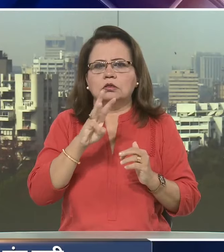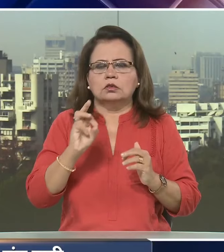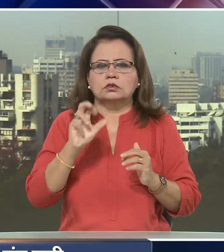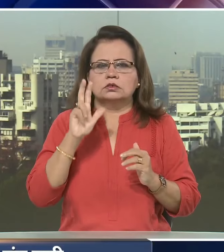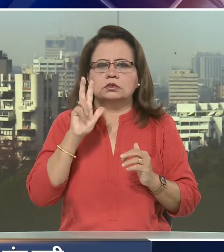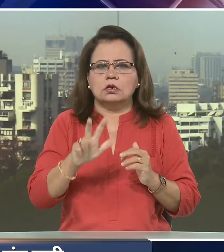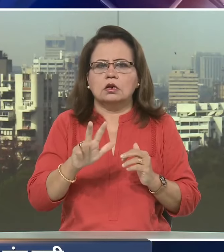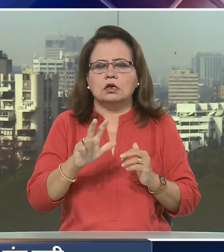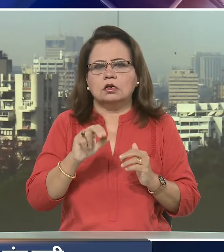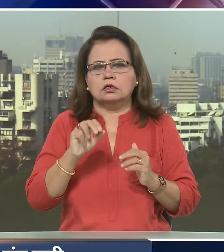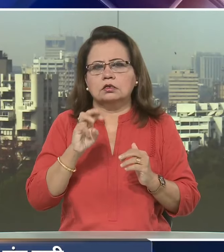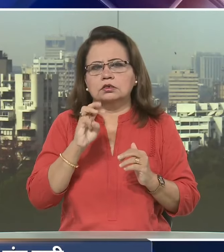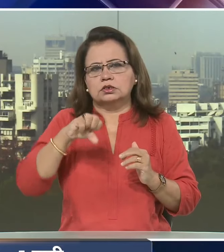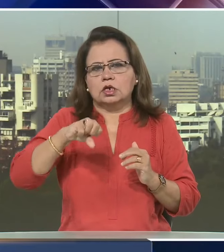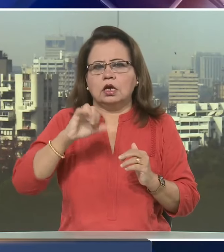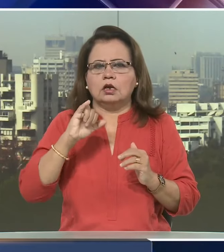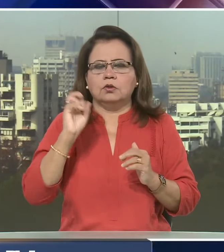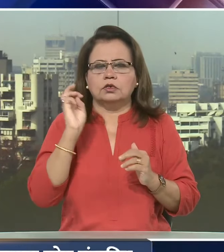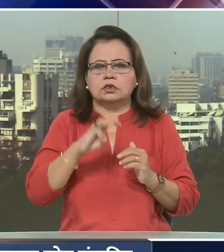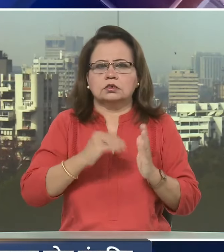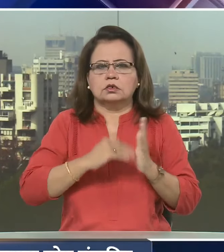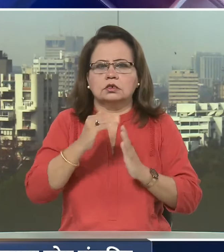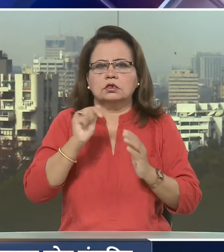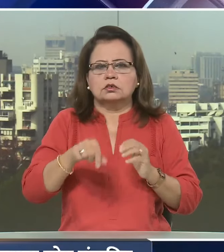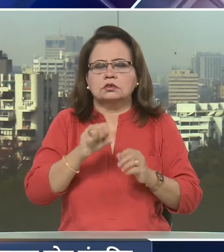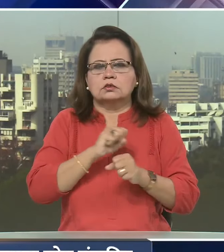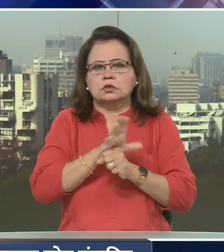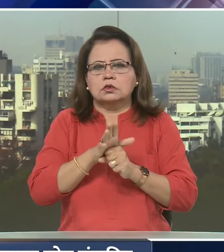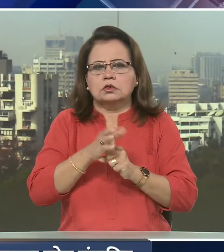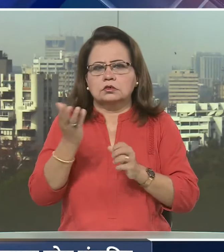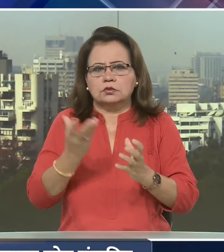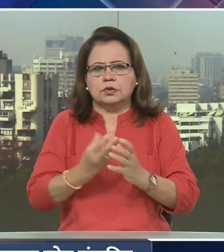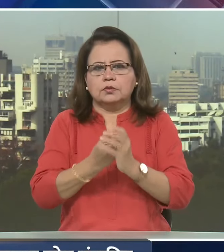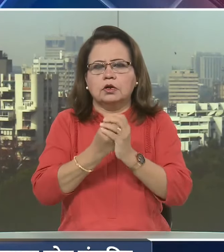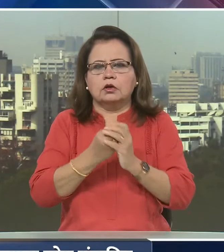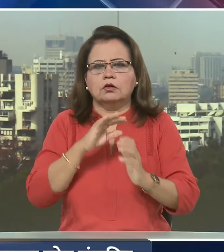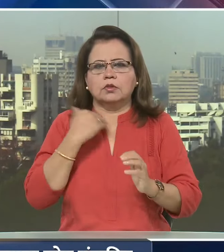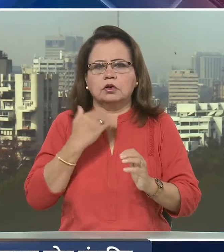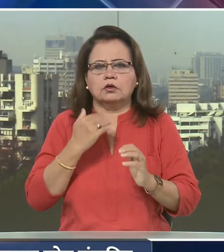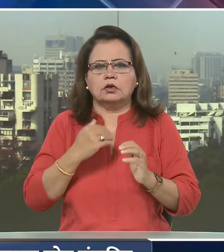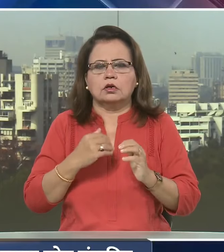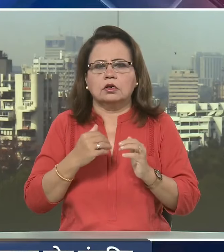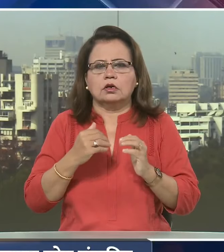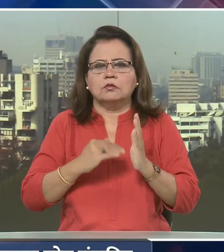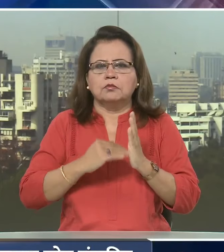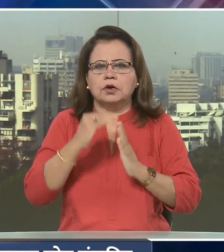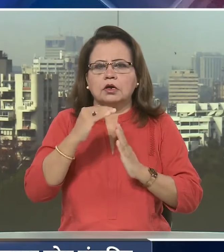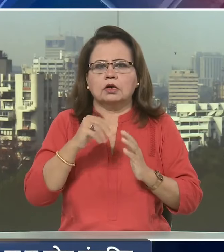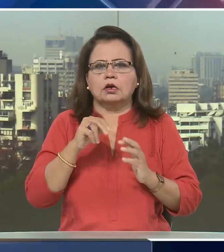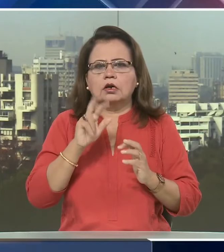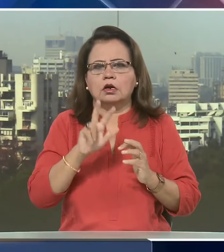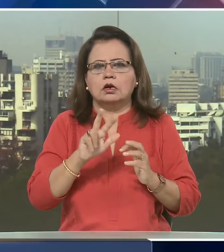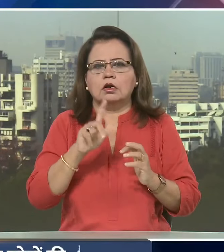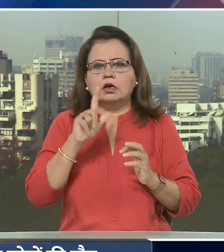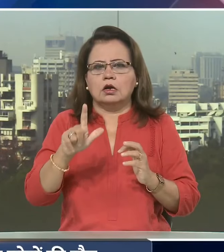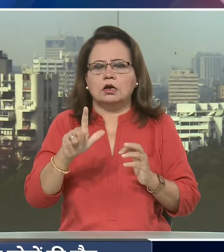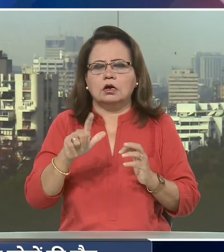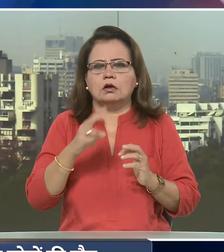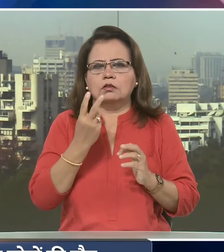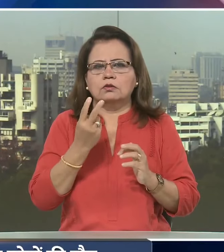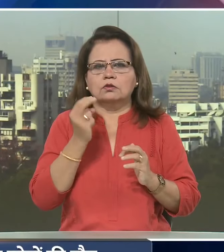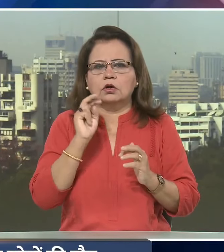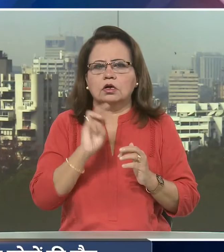2,30,96,000 से ज्यादा हो गई है। वहीं इस महामारी की चपेट में आकर मरने वालों की संख्या भी बढ़कर